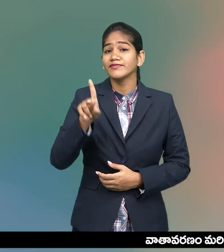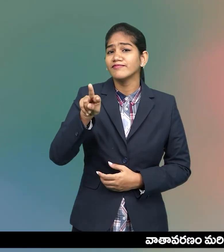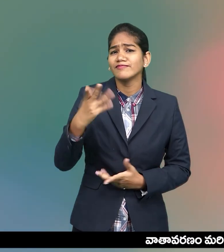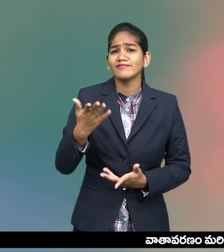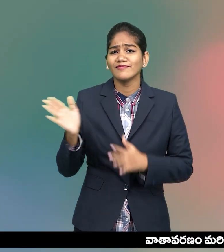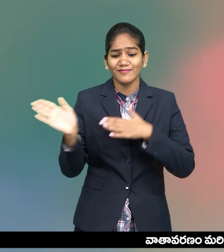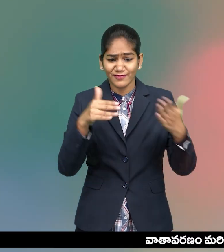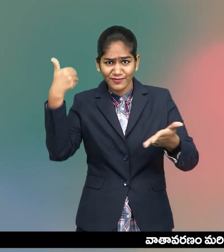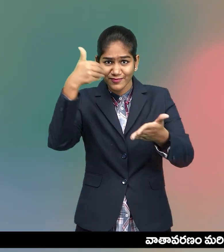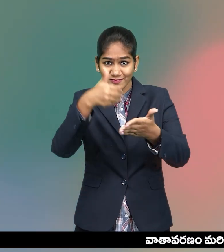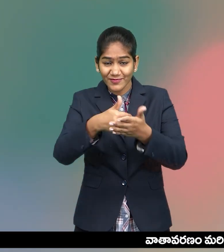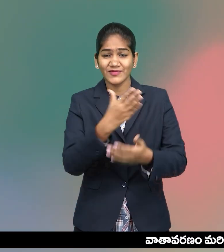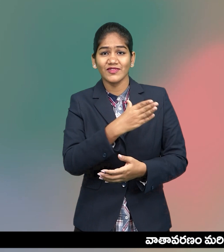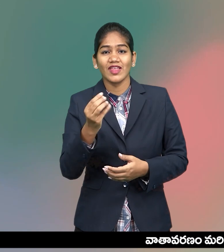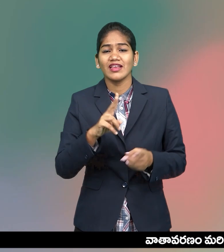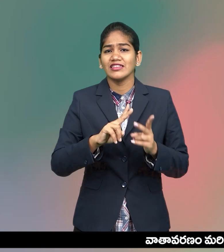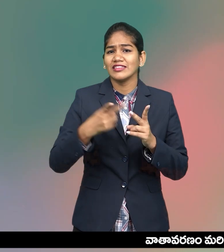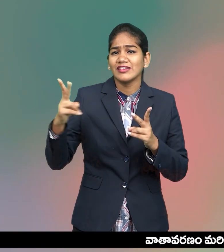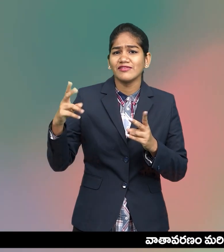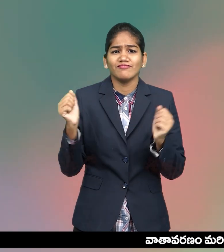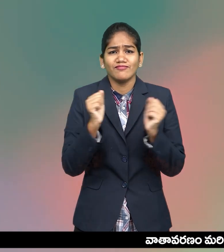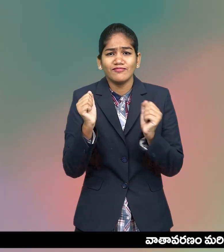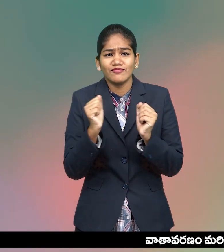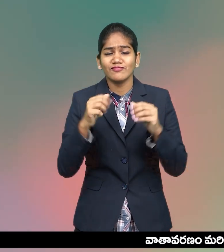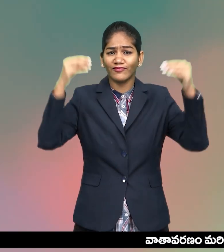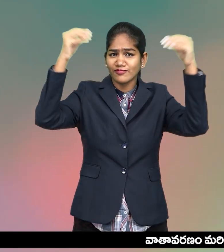వాతావరణం మరియు వాతావరణం యొక్క అర్థం.